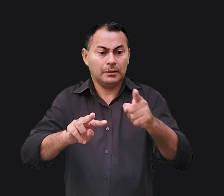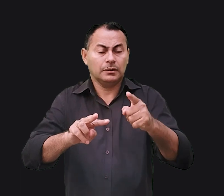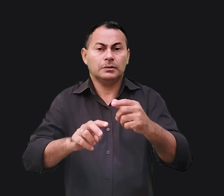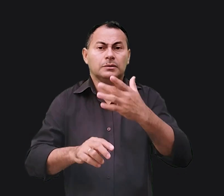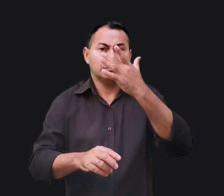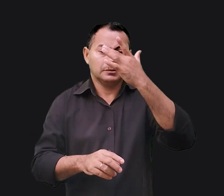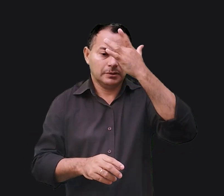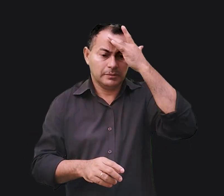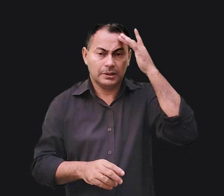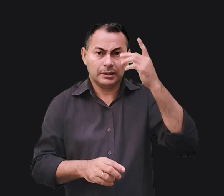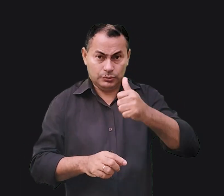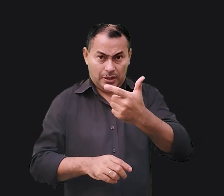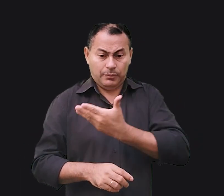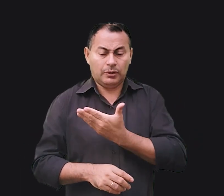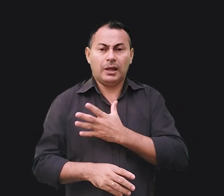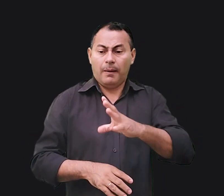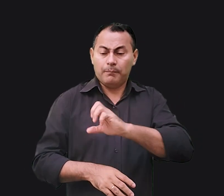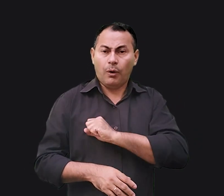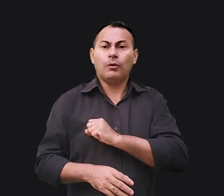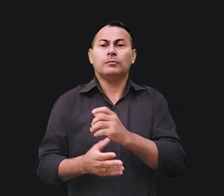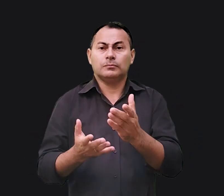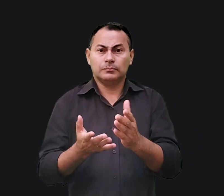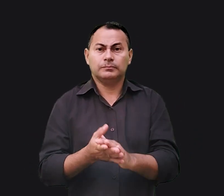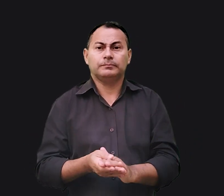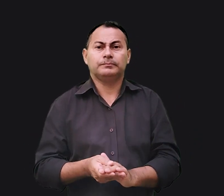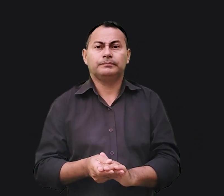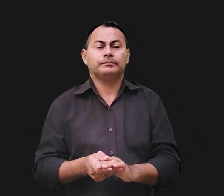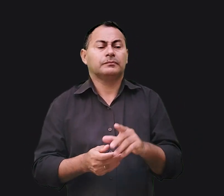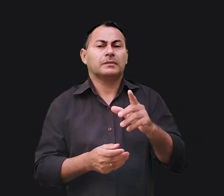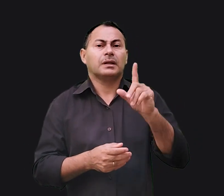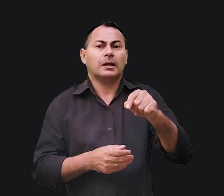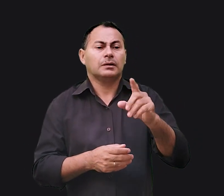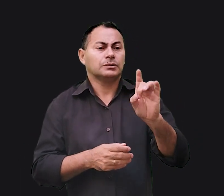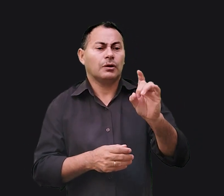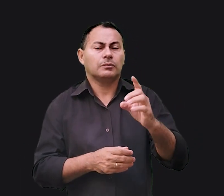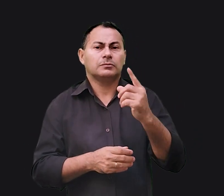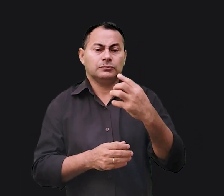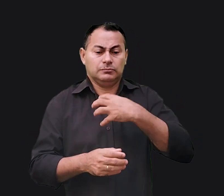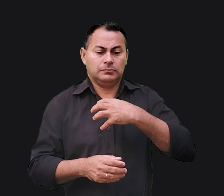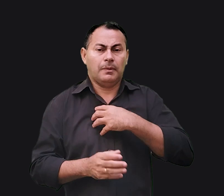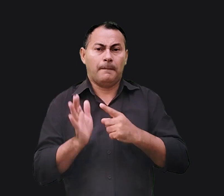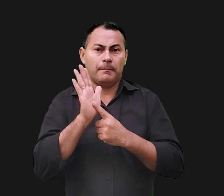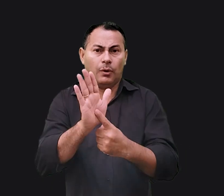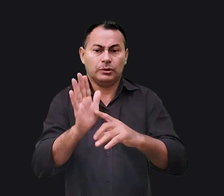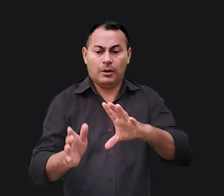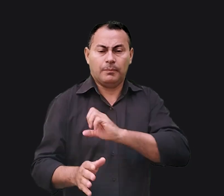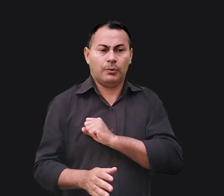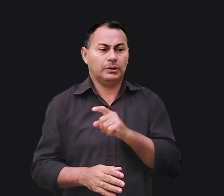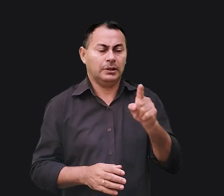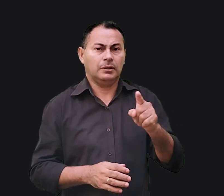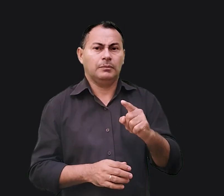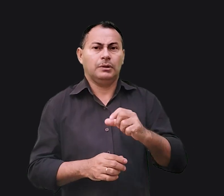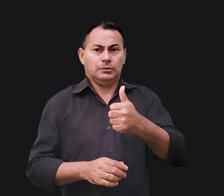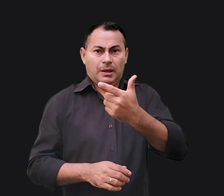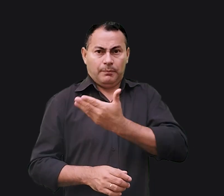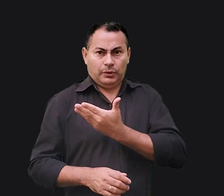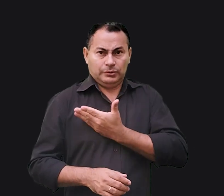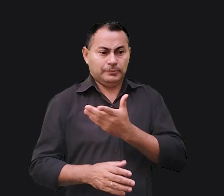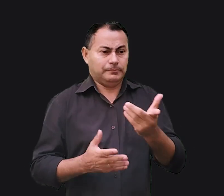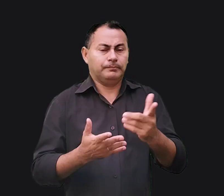daqueles homens, ele os amou. E aquela era apenas mais uma maneira de mostrar o amor dele pelos apóstolos.